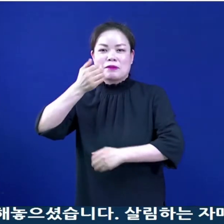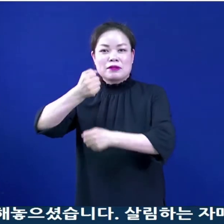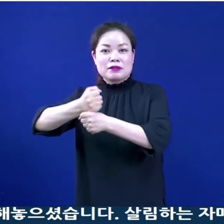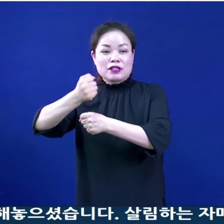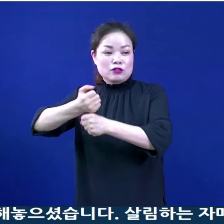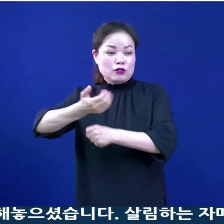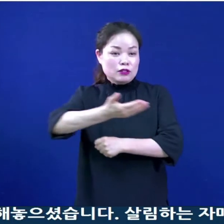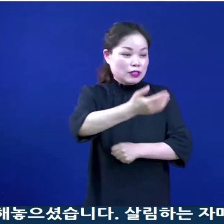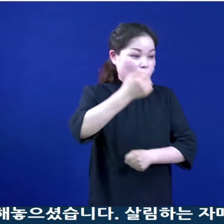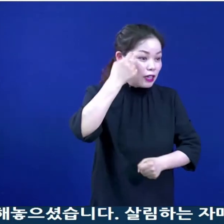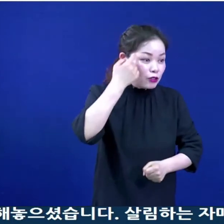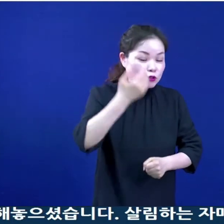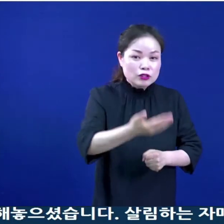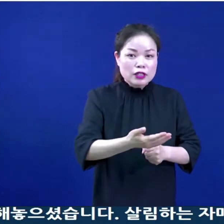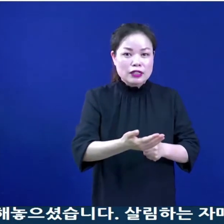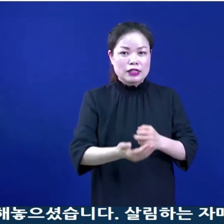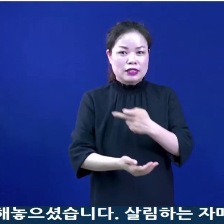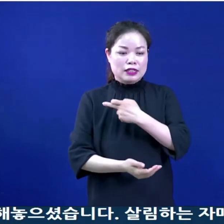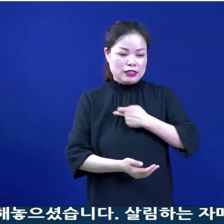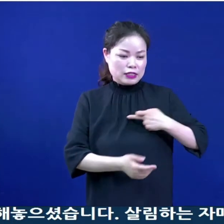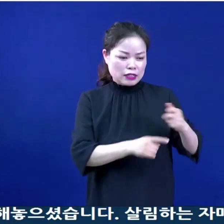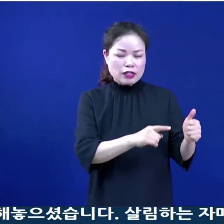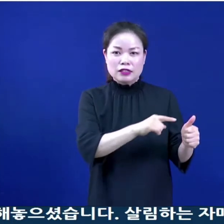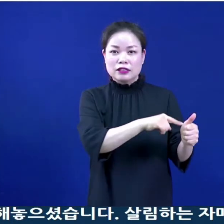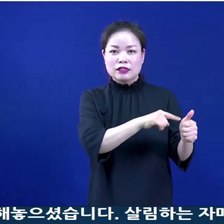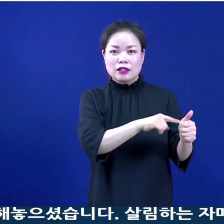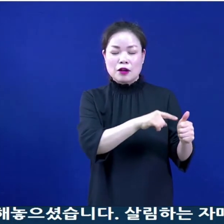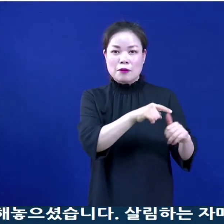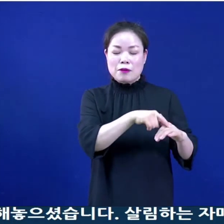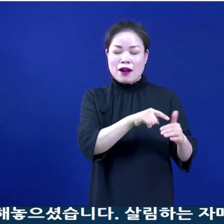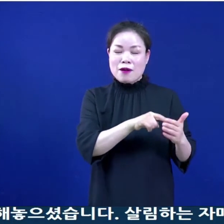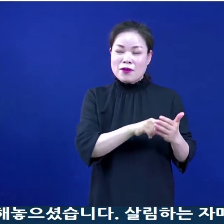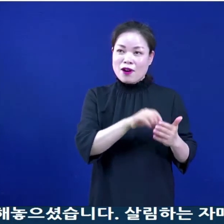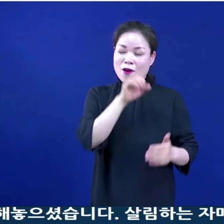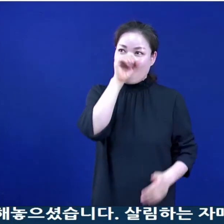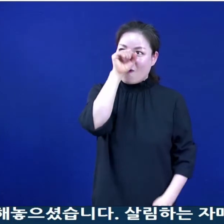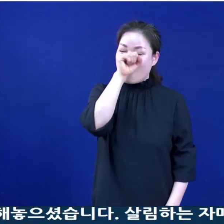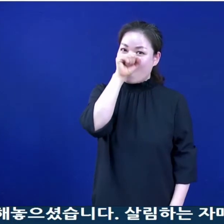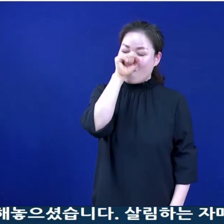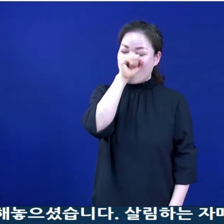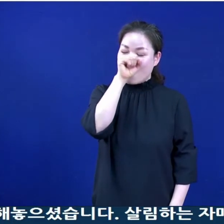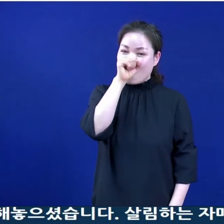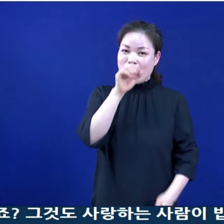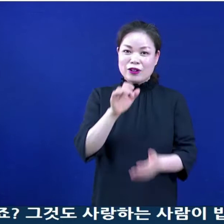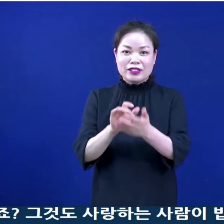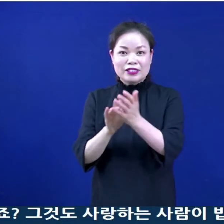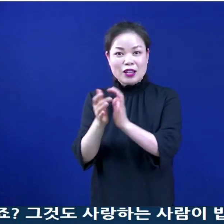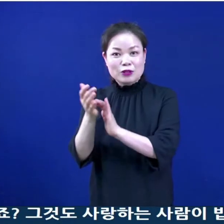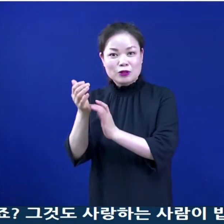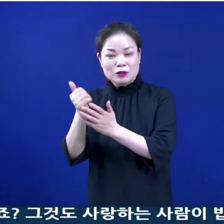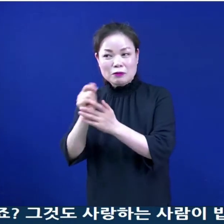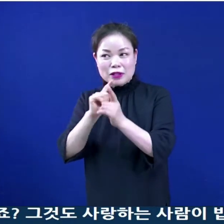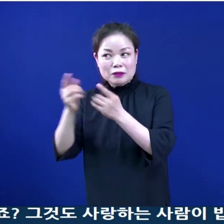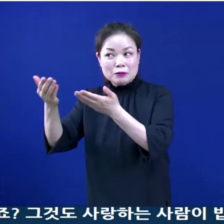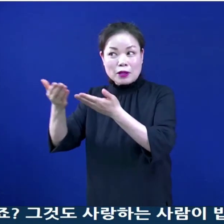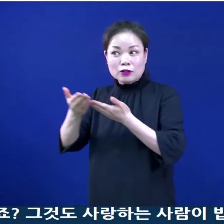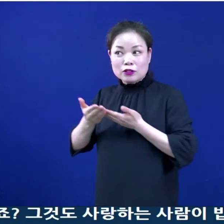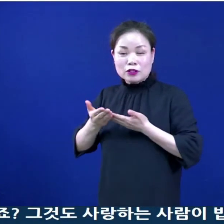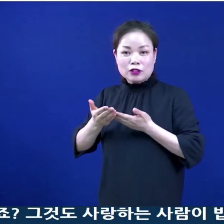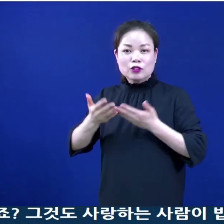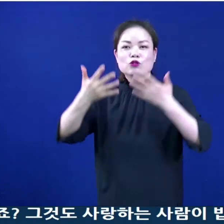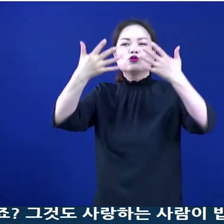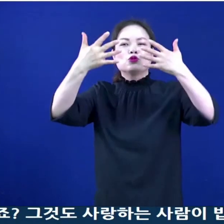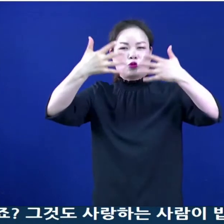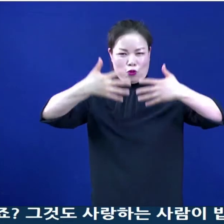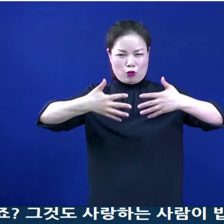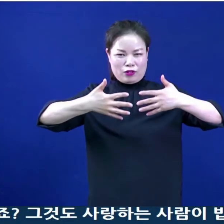지어줬다 생각하니까 제자들이 꽤 마음이 풍성해지고 예수님의 말씀을 잘 받을 수 있는 조건이